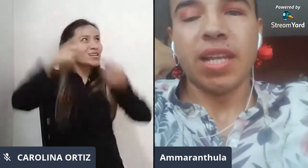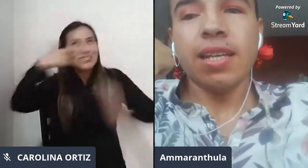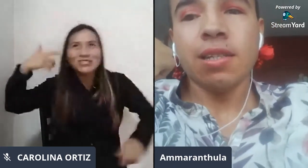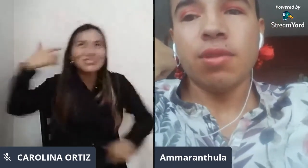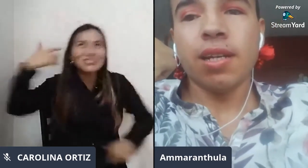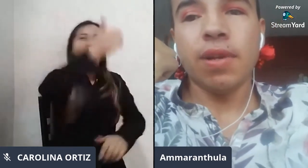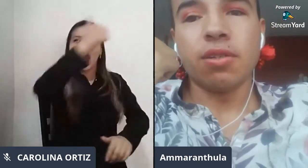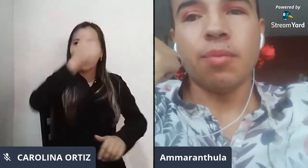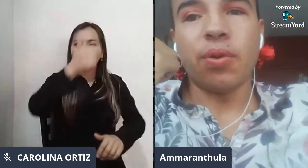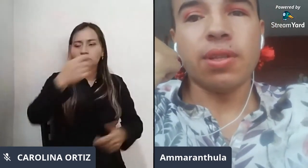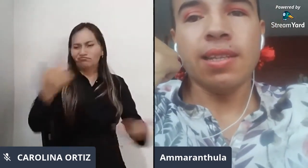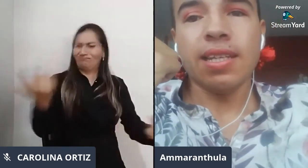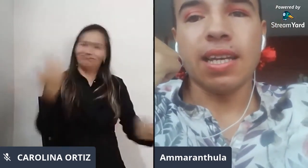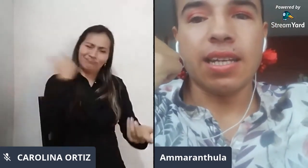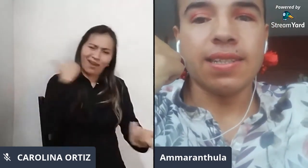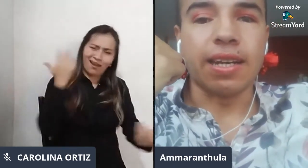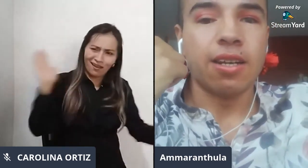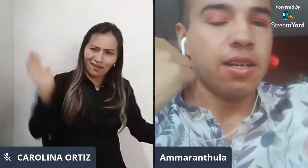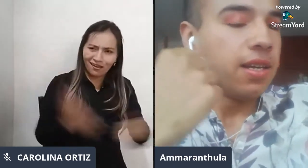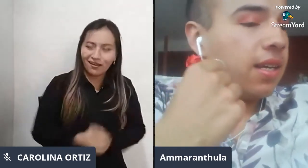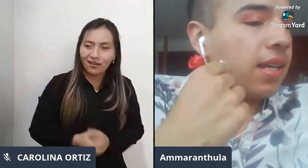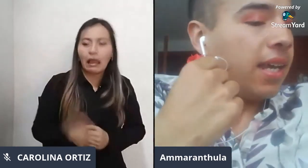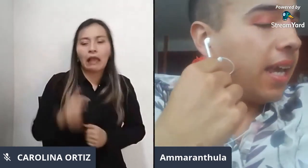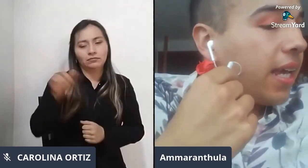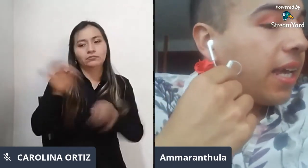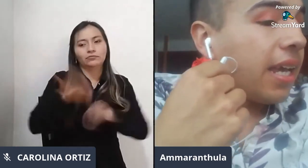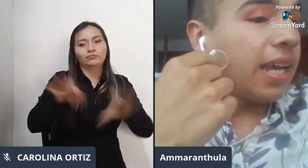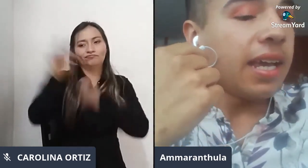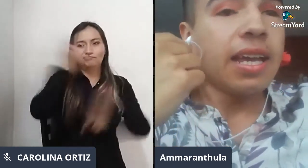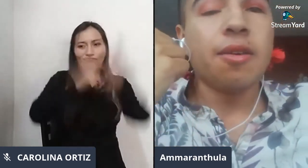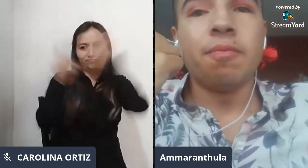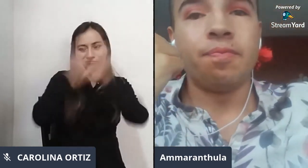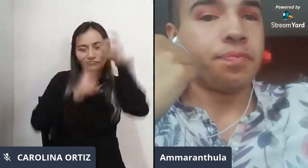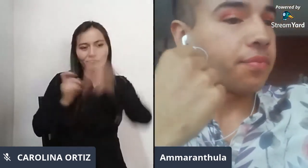¿sí? Esa es una reflexión importante que hay que hacer.